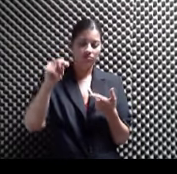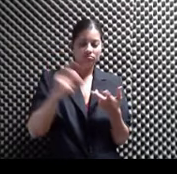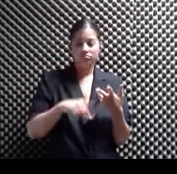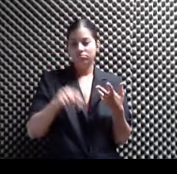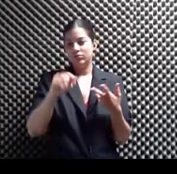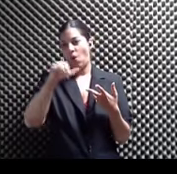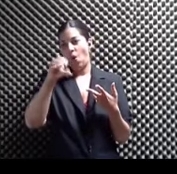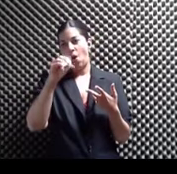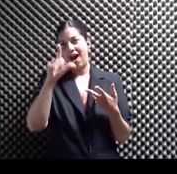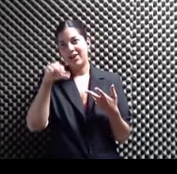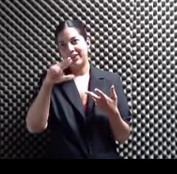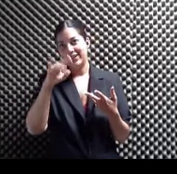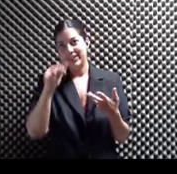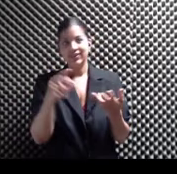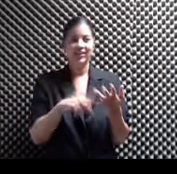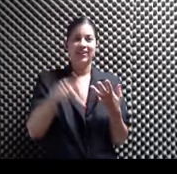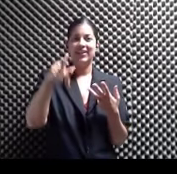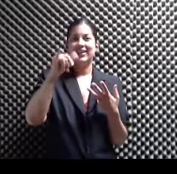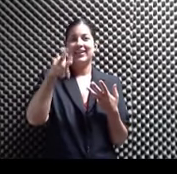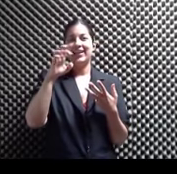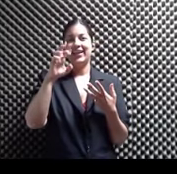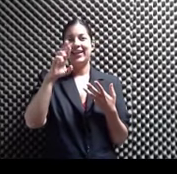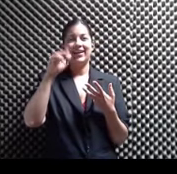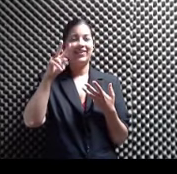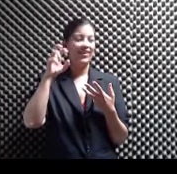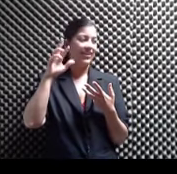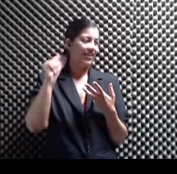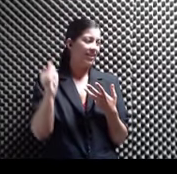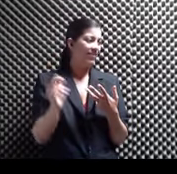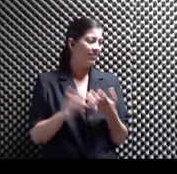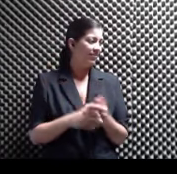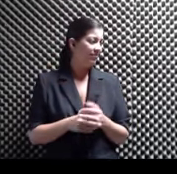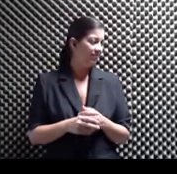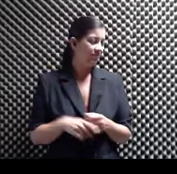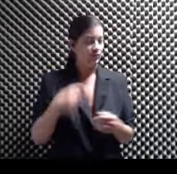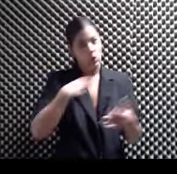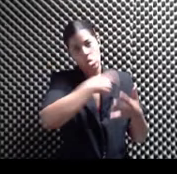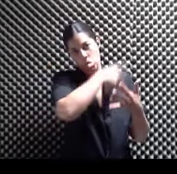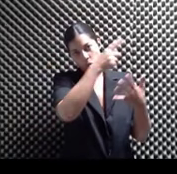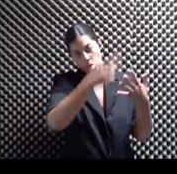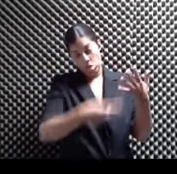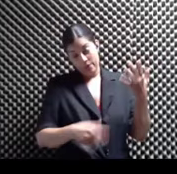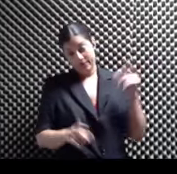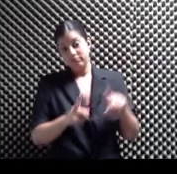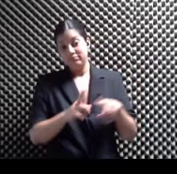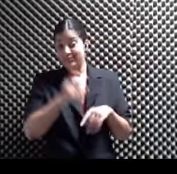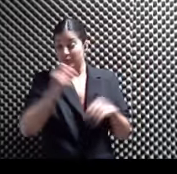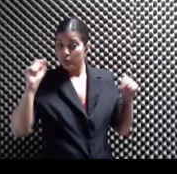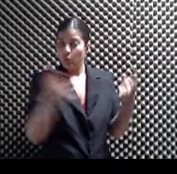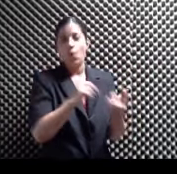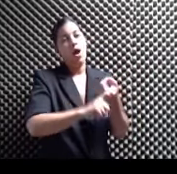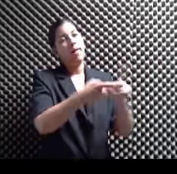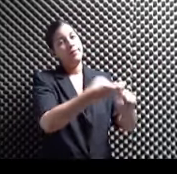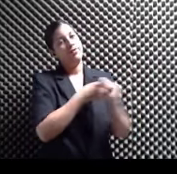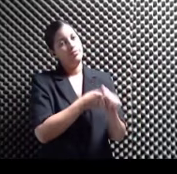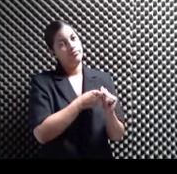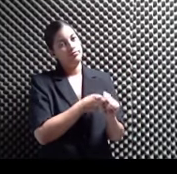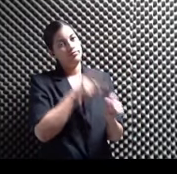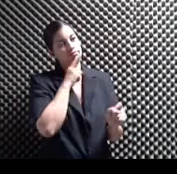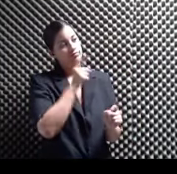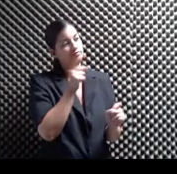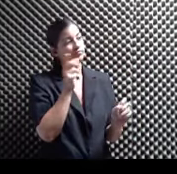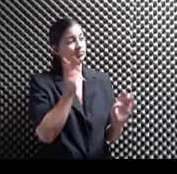Quique Rivera, y por ahí puedo seguir diciendo, porque todos esos amigos para mí son también